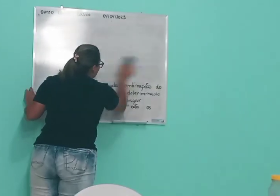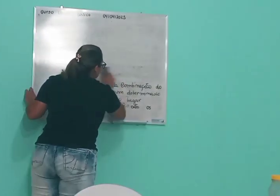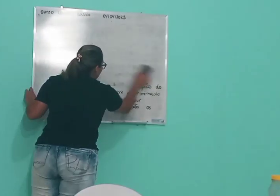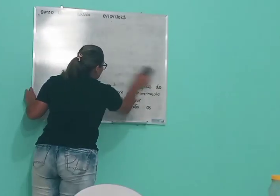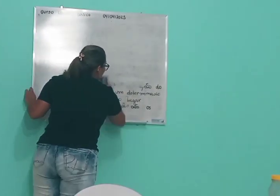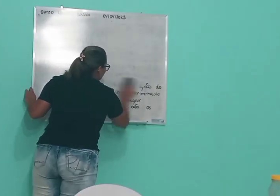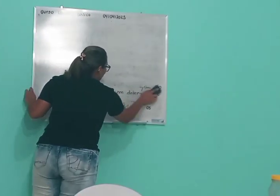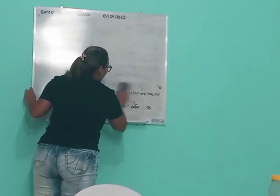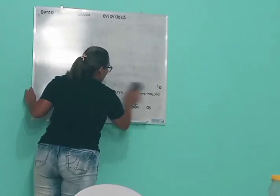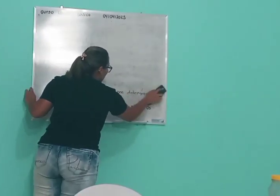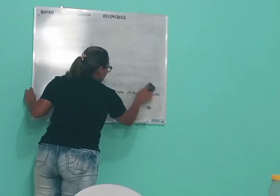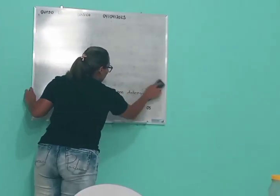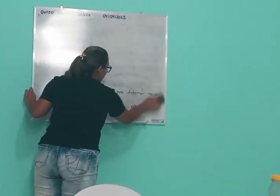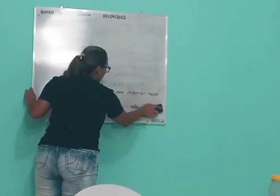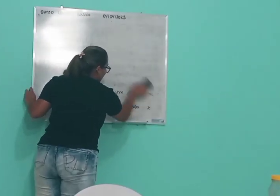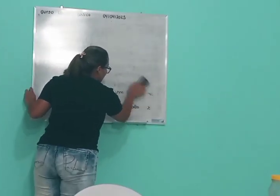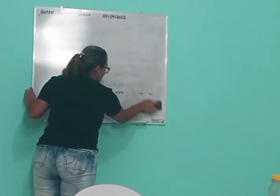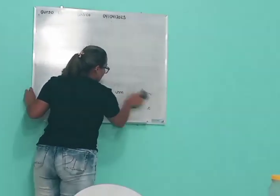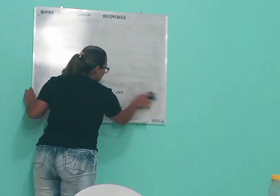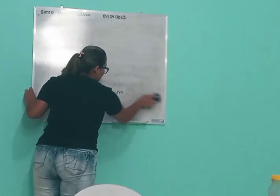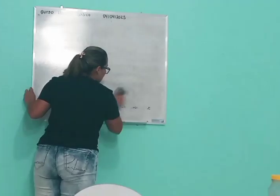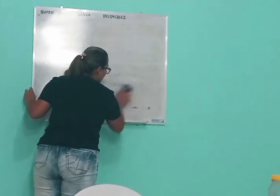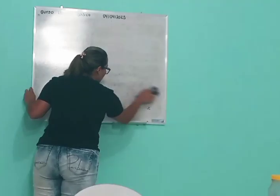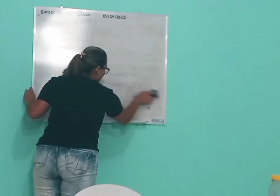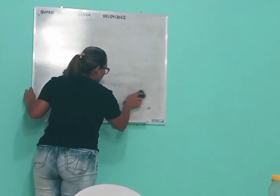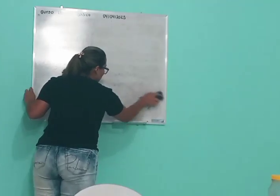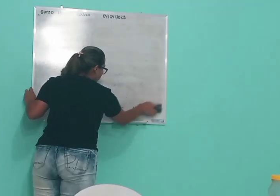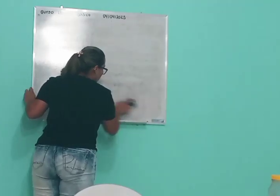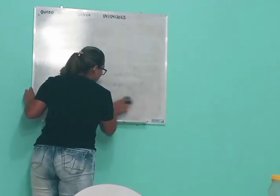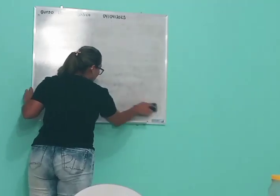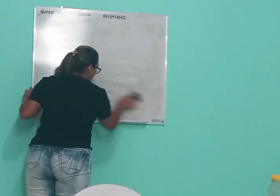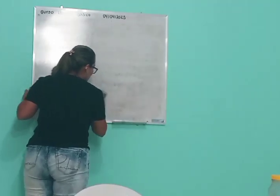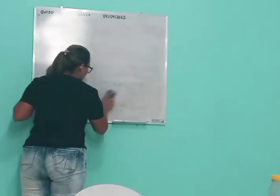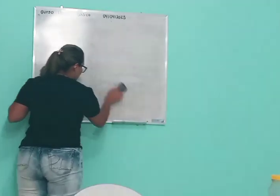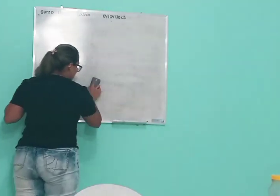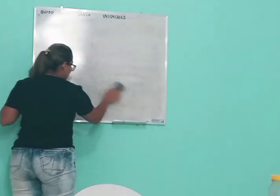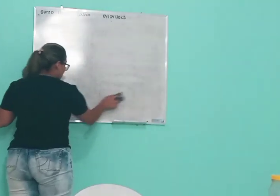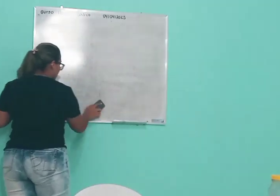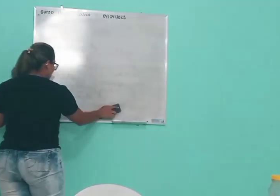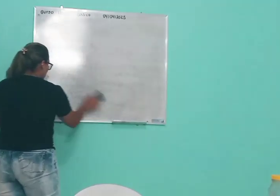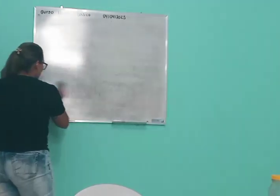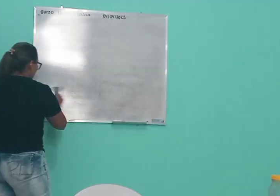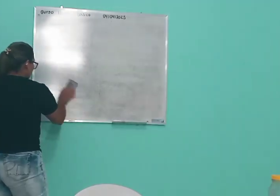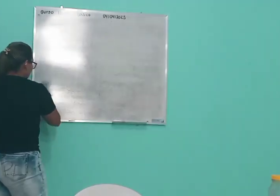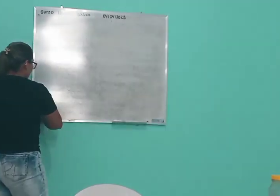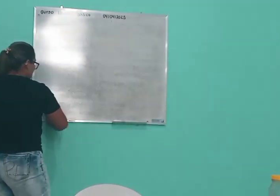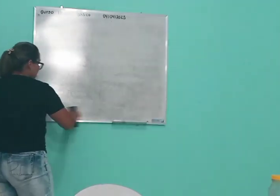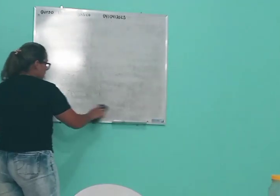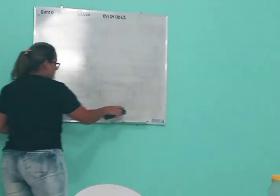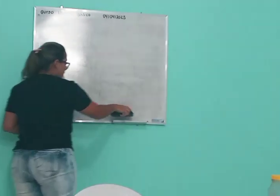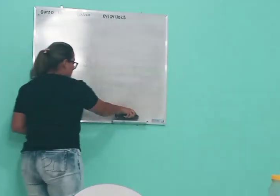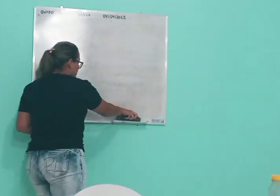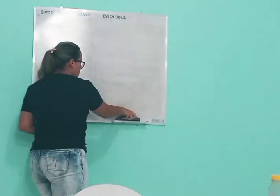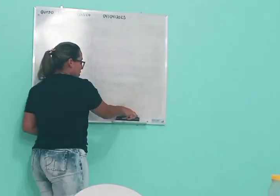Porque dessa forma, eu coloquei as siglas, né? Eu coloquei que quando a gente vai escrever, por